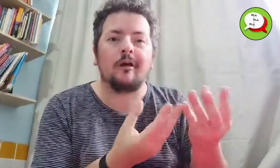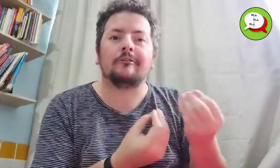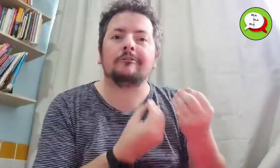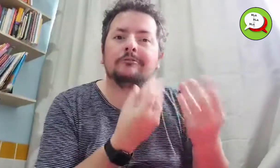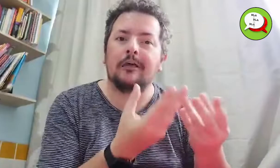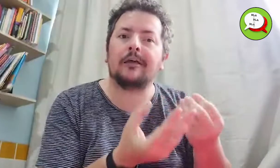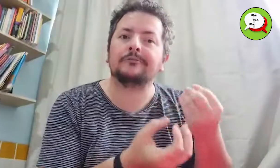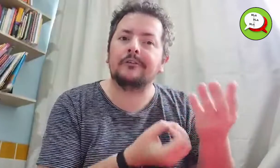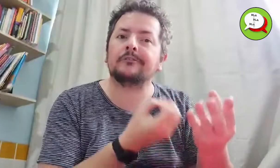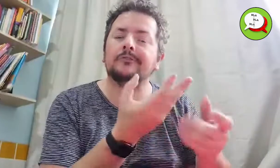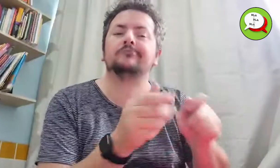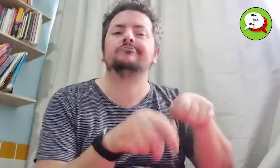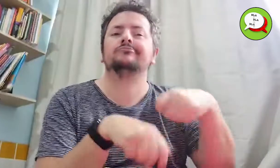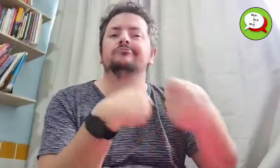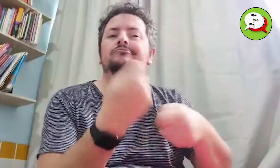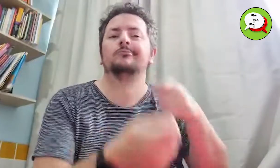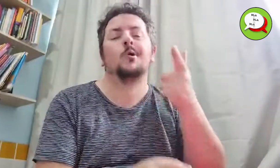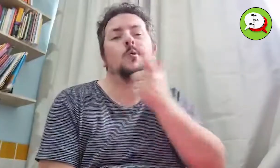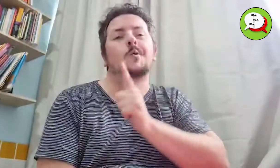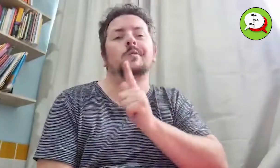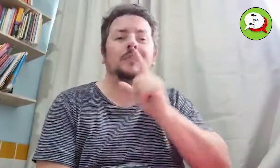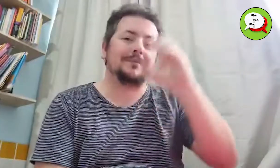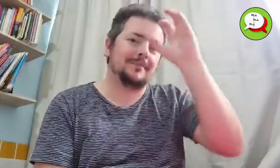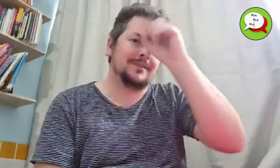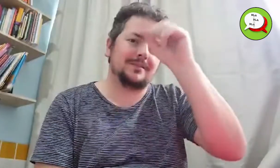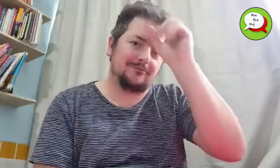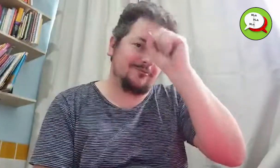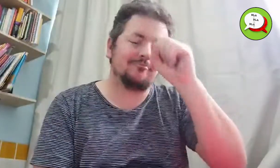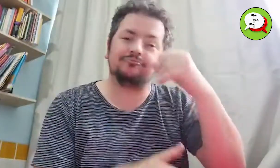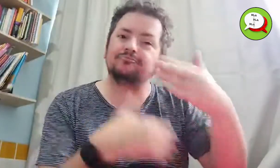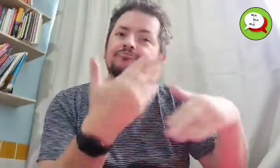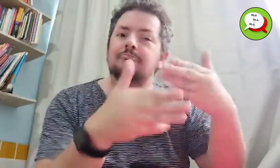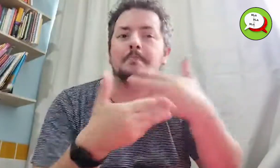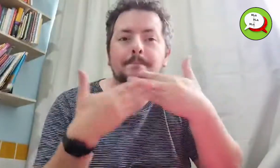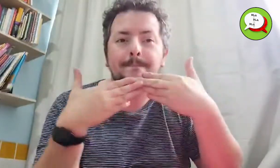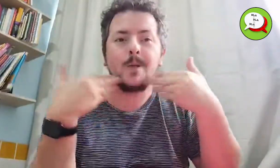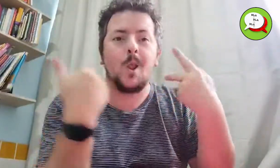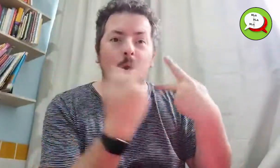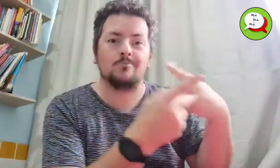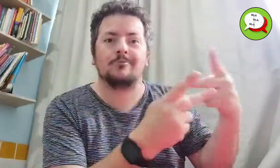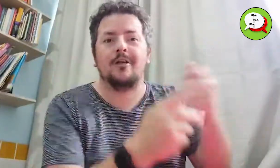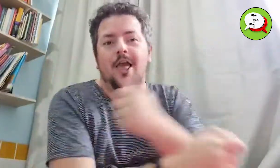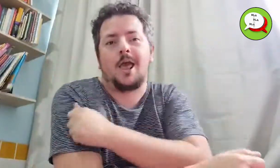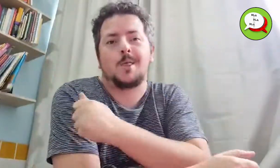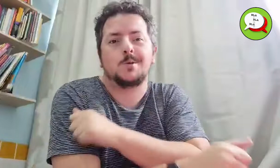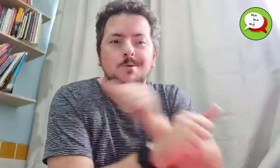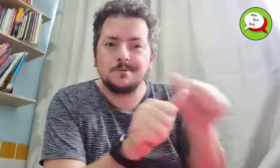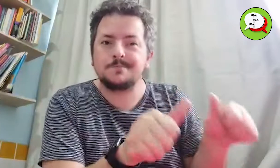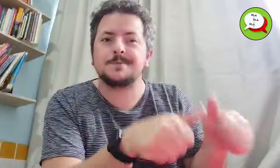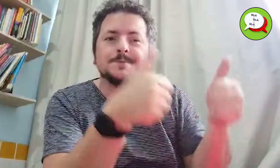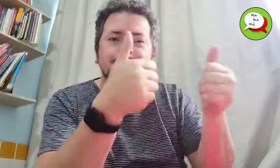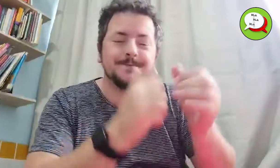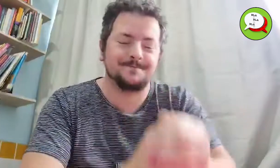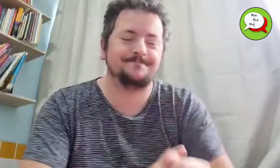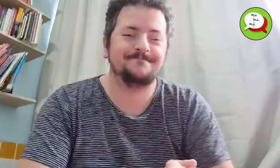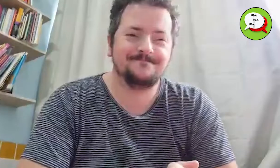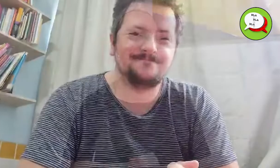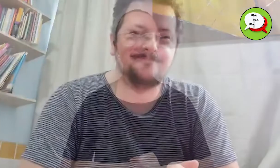todas essas informações para que eles consigam aprender e se desenvolver, porque isso é melhor para eles, para os alunos.